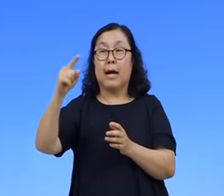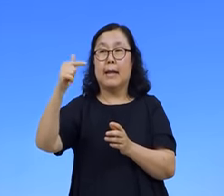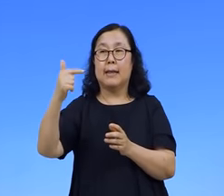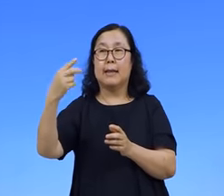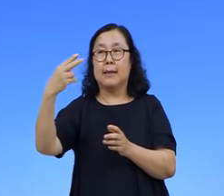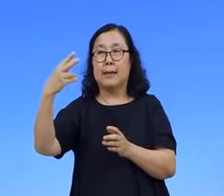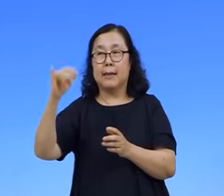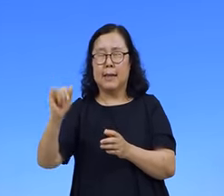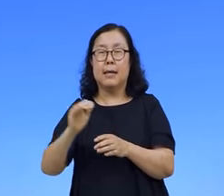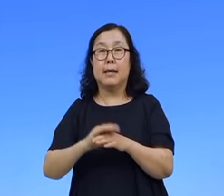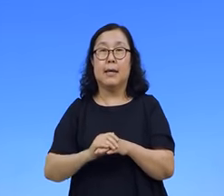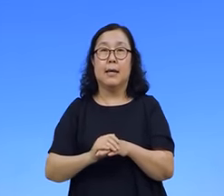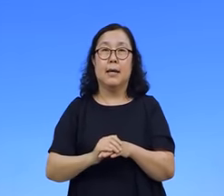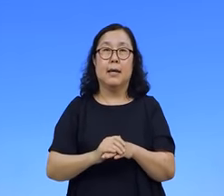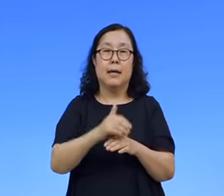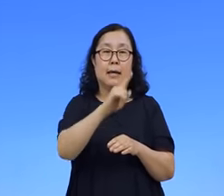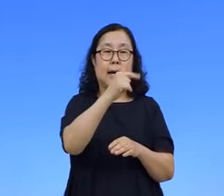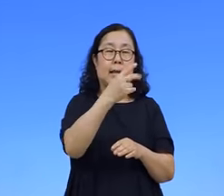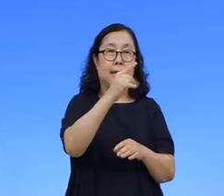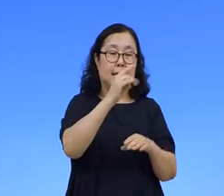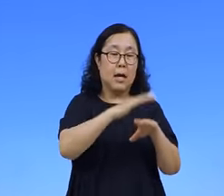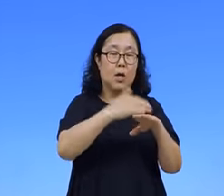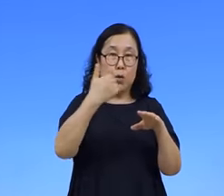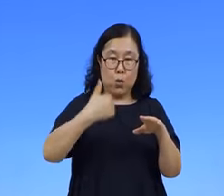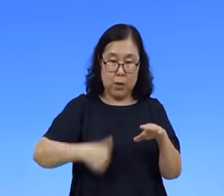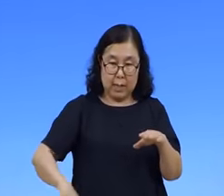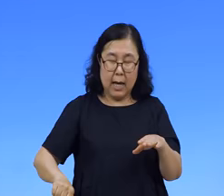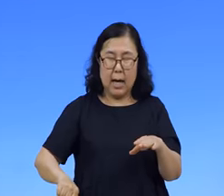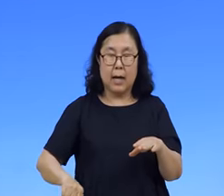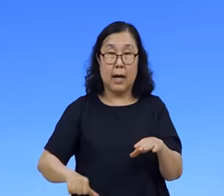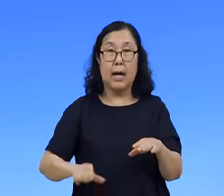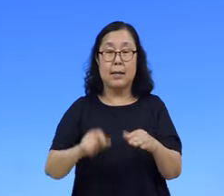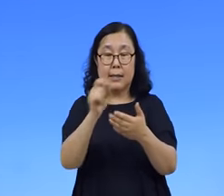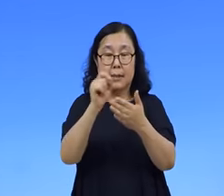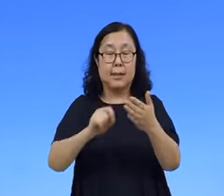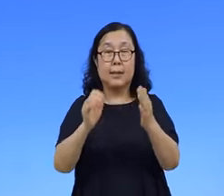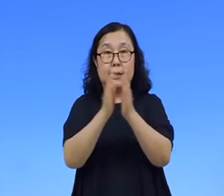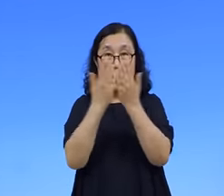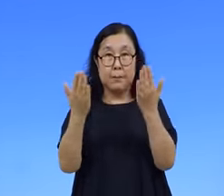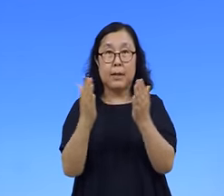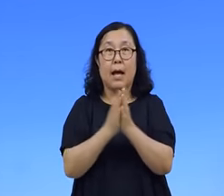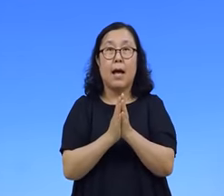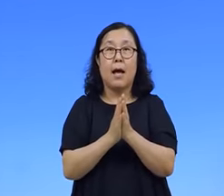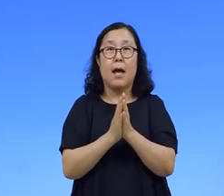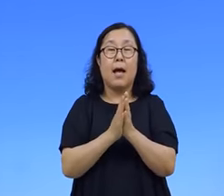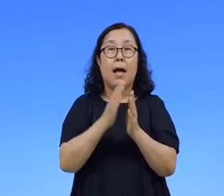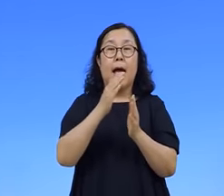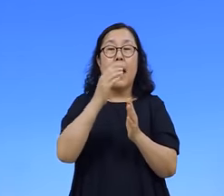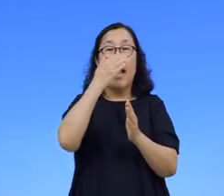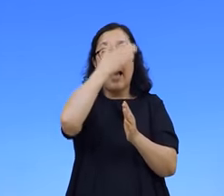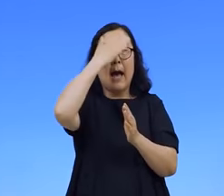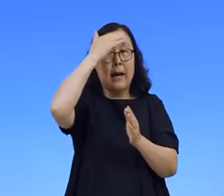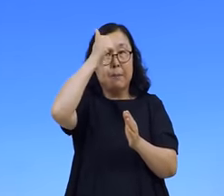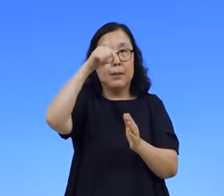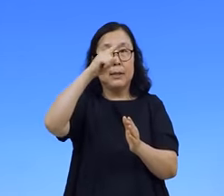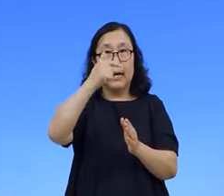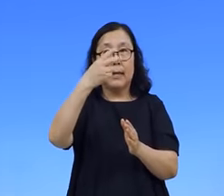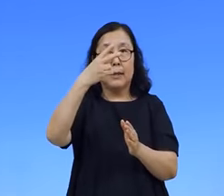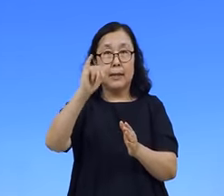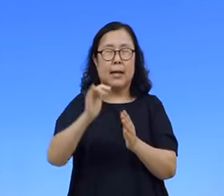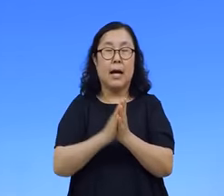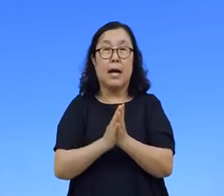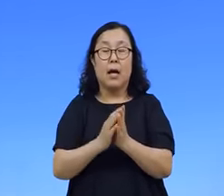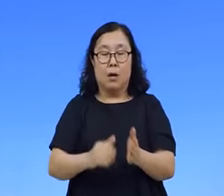그 마하트마 간디의, 이 간디의 손자가 어린 시절에 할아버지와 함께 생활하면서 할아버지 마하트마 간디가